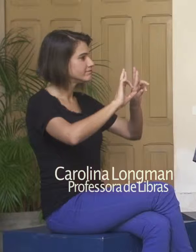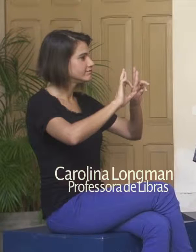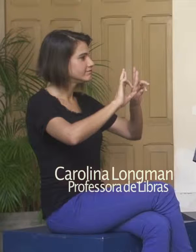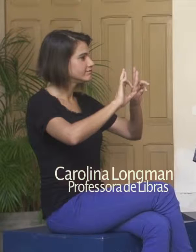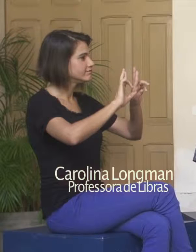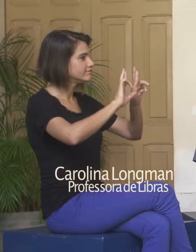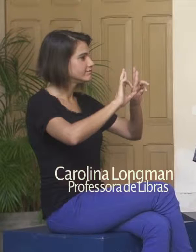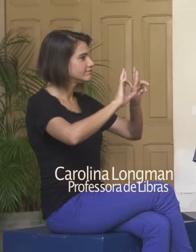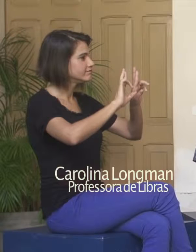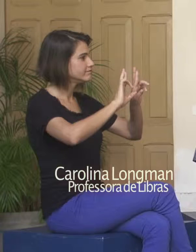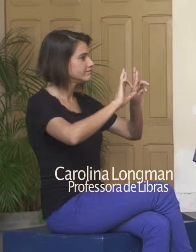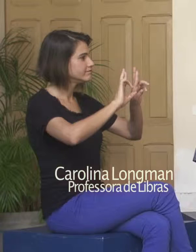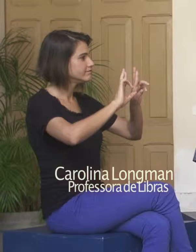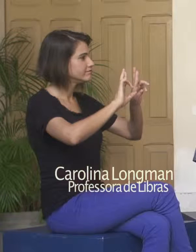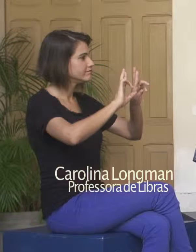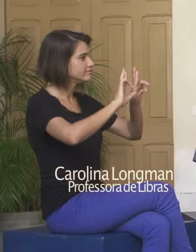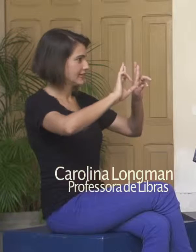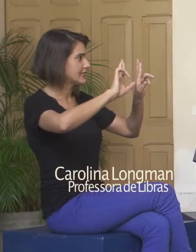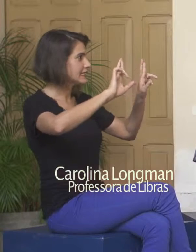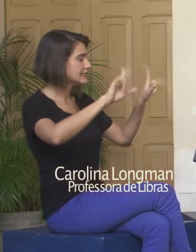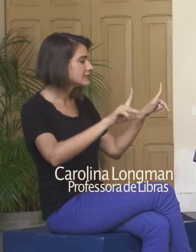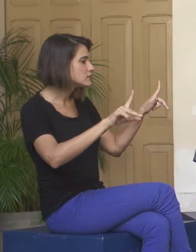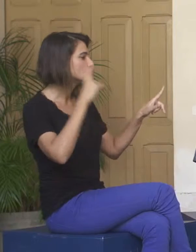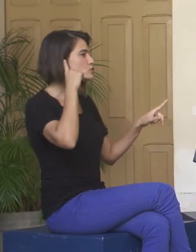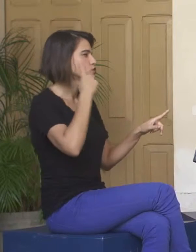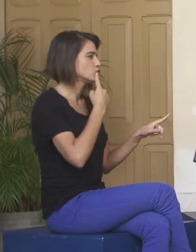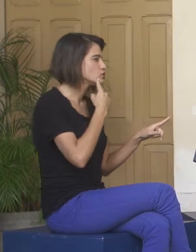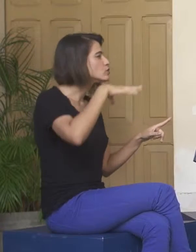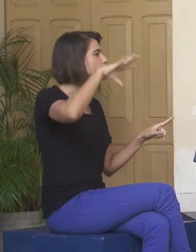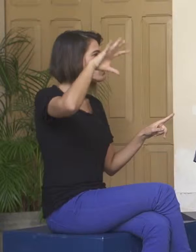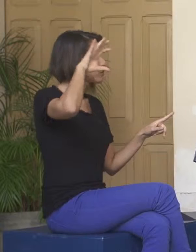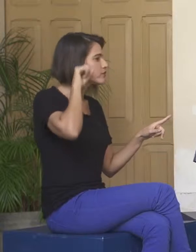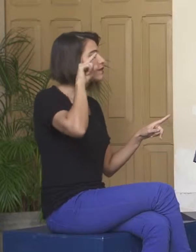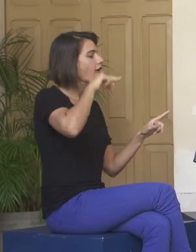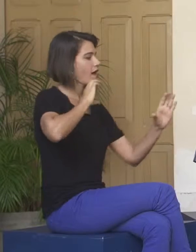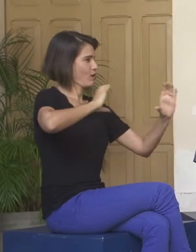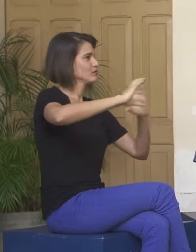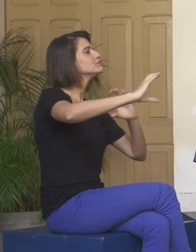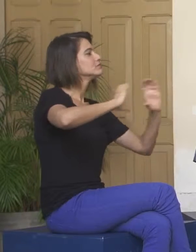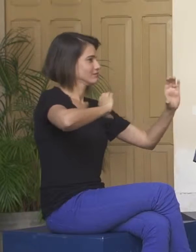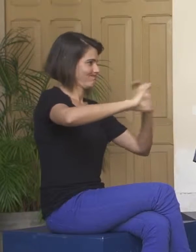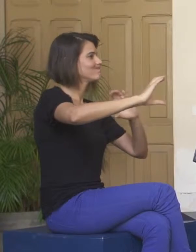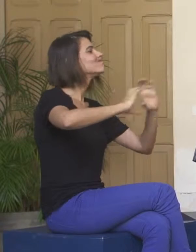Lungman, professora de Libras Só que tem uma diferença da pessoa surda e ouvinte Que é a comunicação